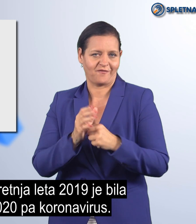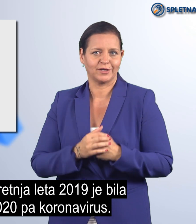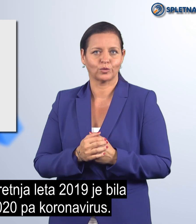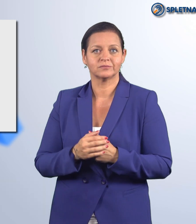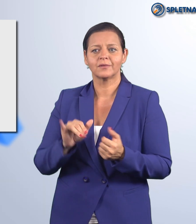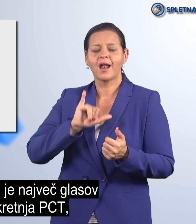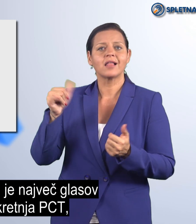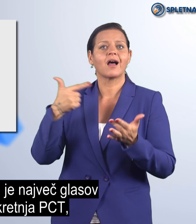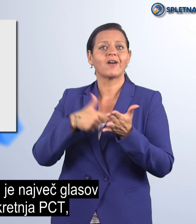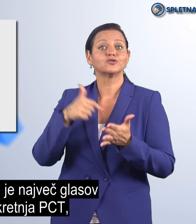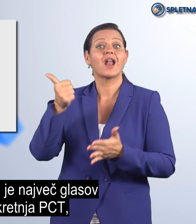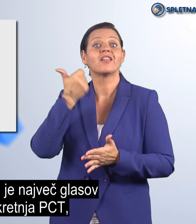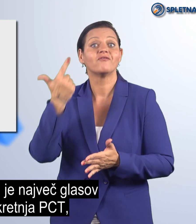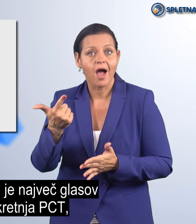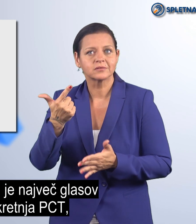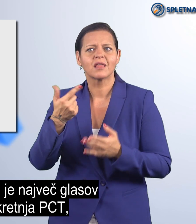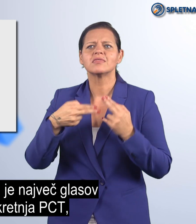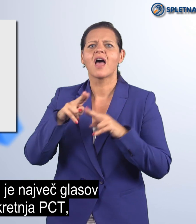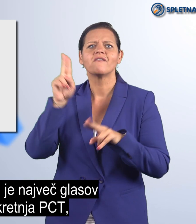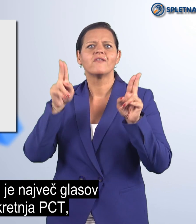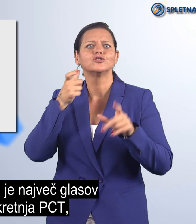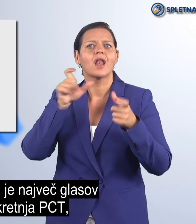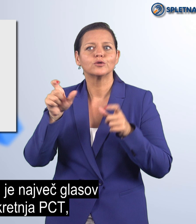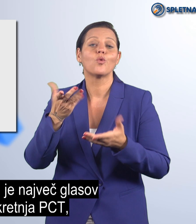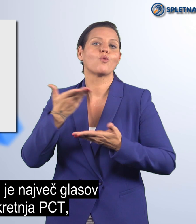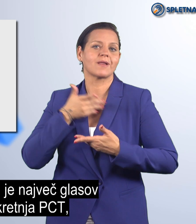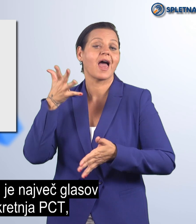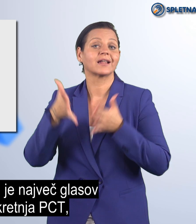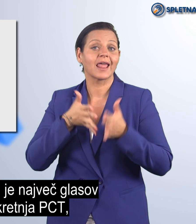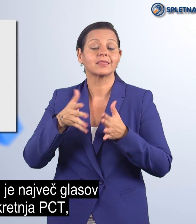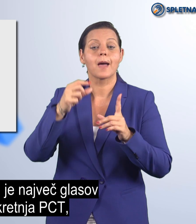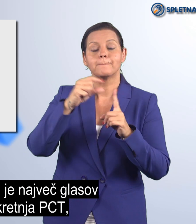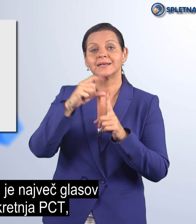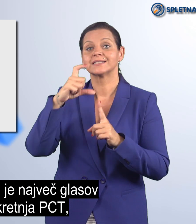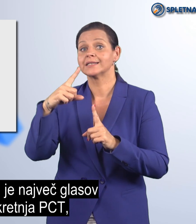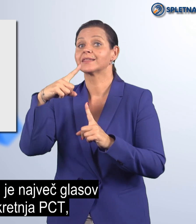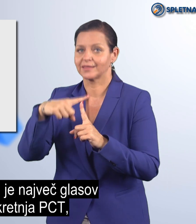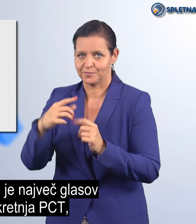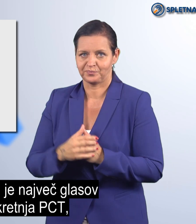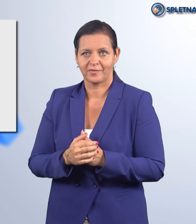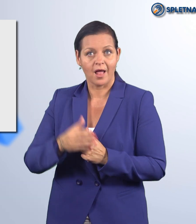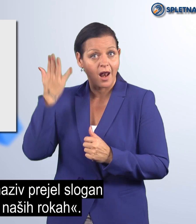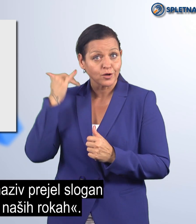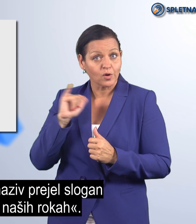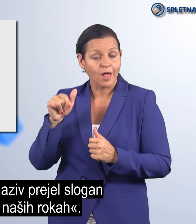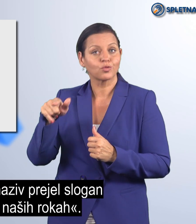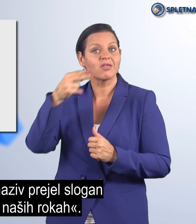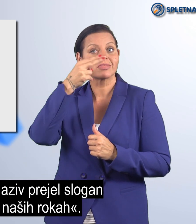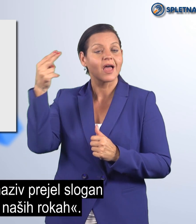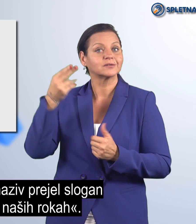ustava, leta 2020 pa koronavirus. Za leto 2021 je največ